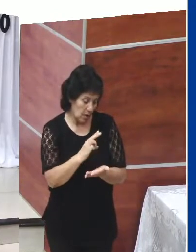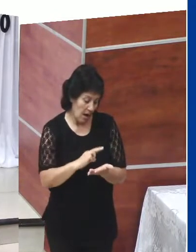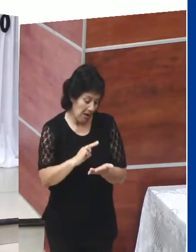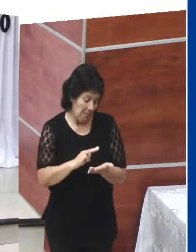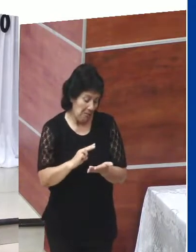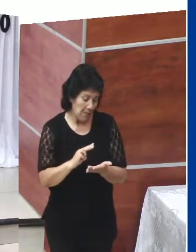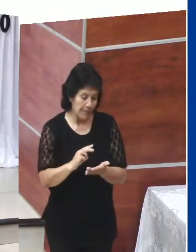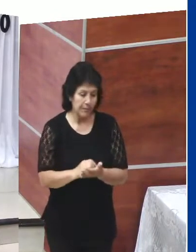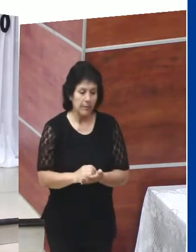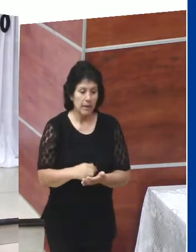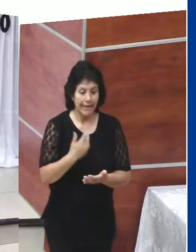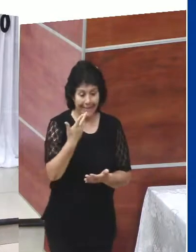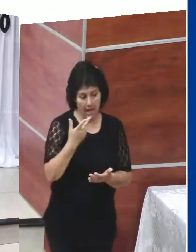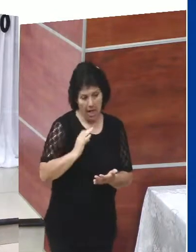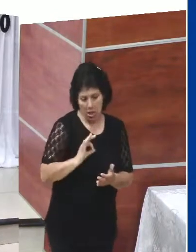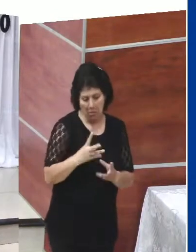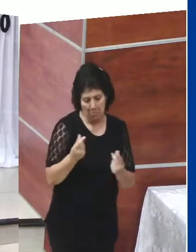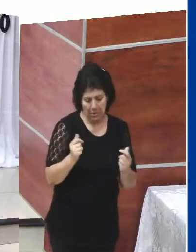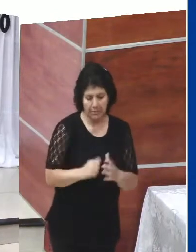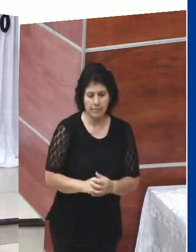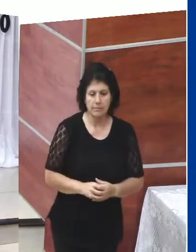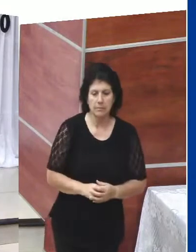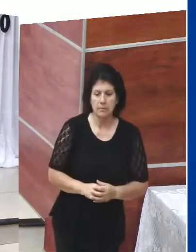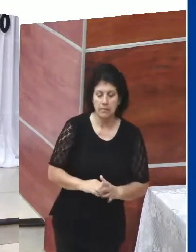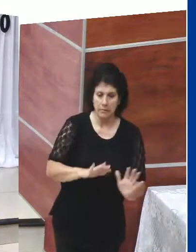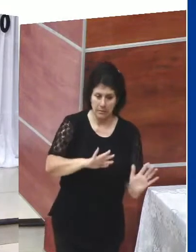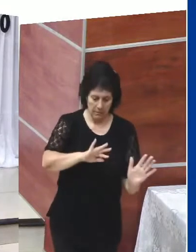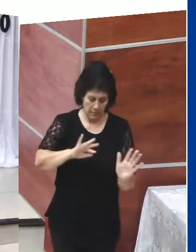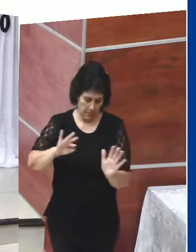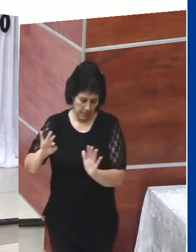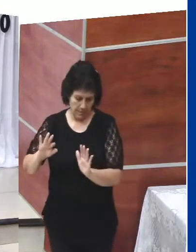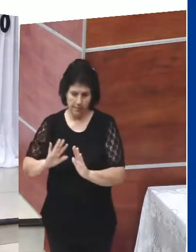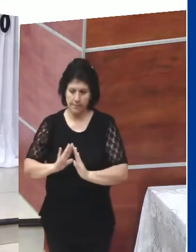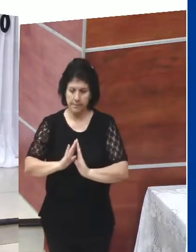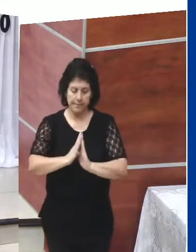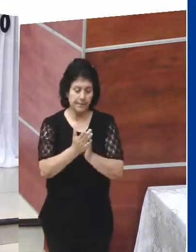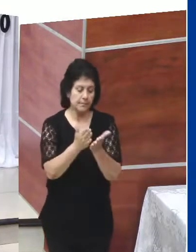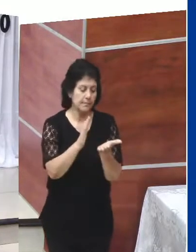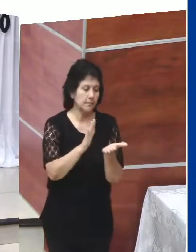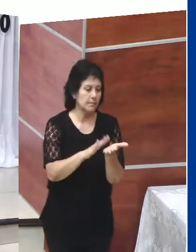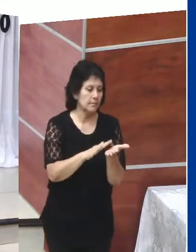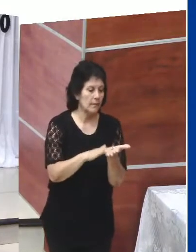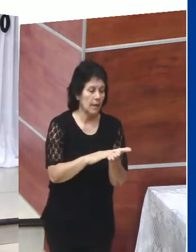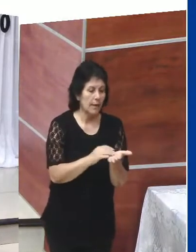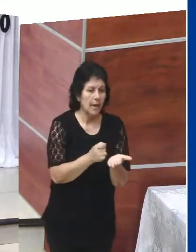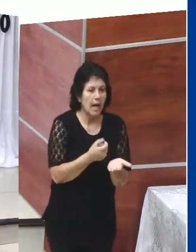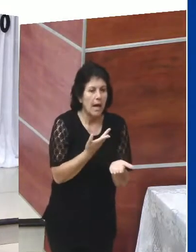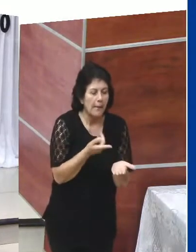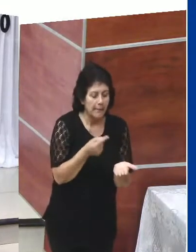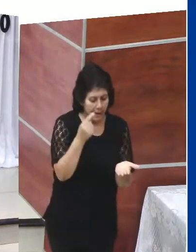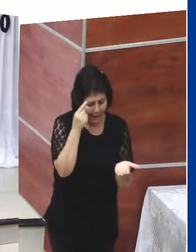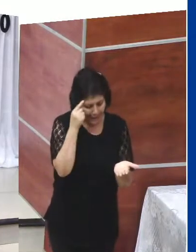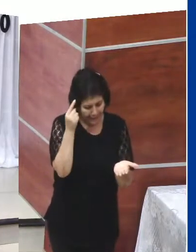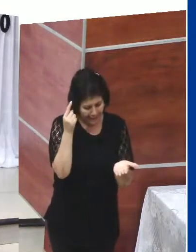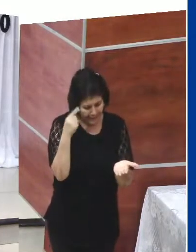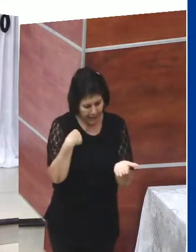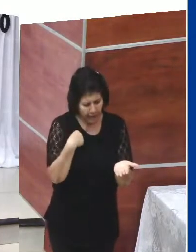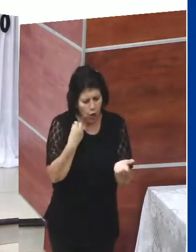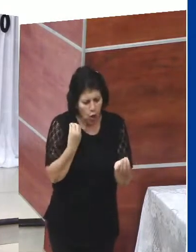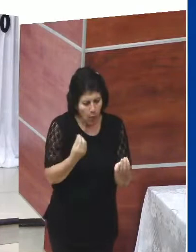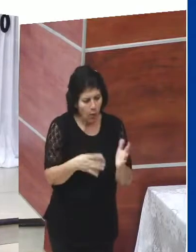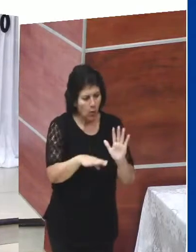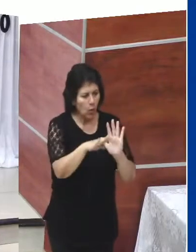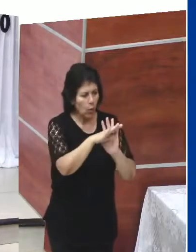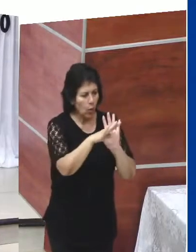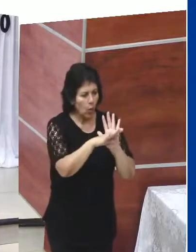Otra recomendación práctica para asimilar, escuchar y leer la palabra de Dios es elegir un plan de lectura. La Iglesia ofrece